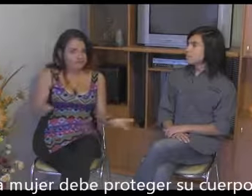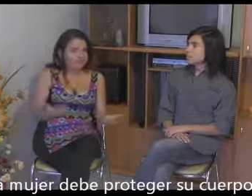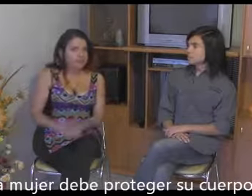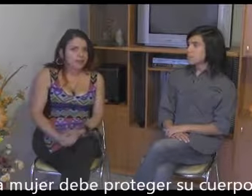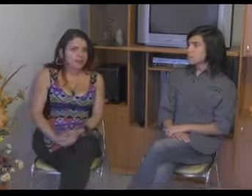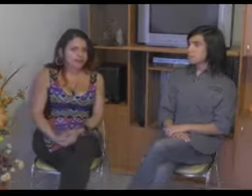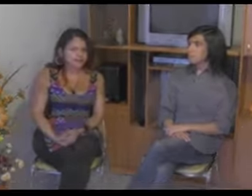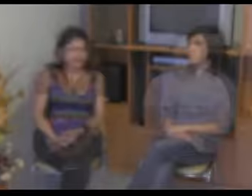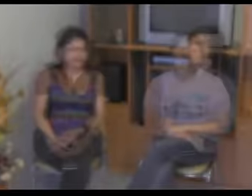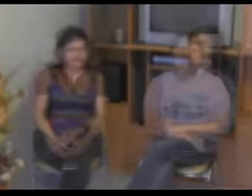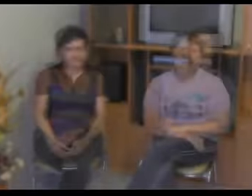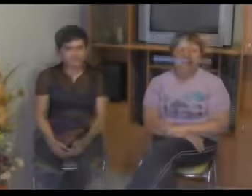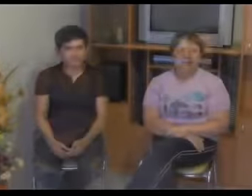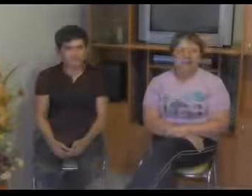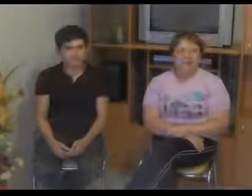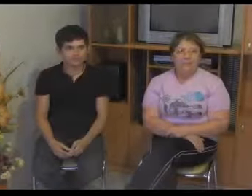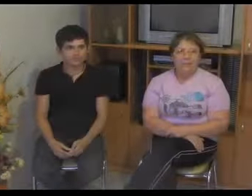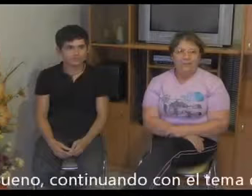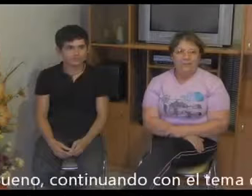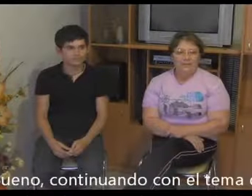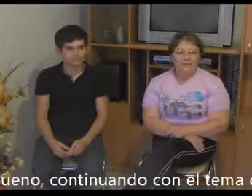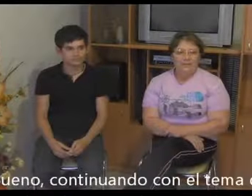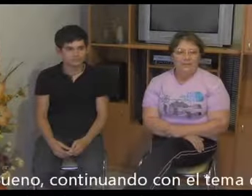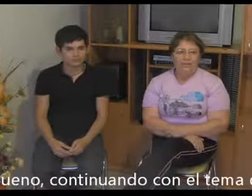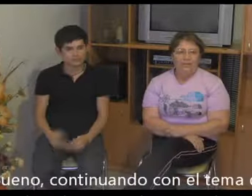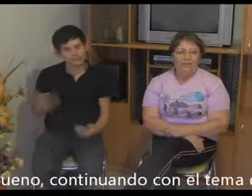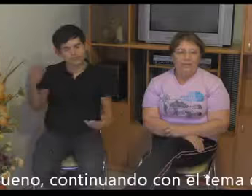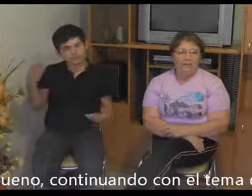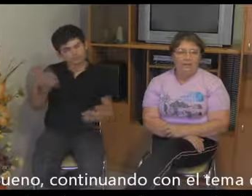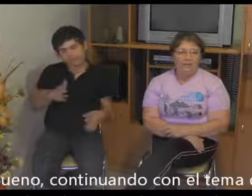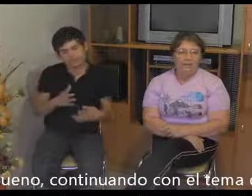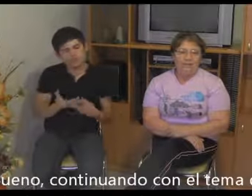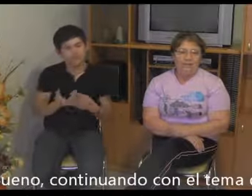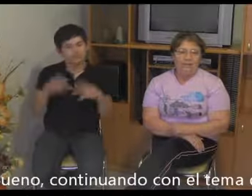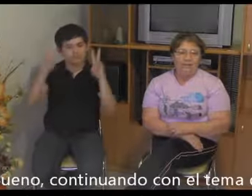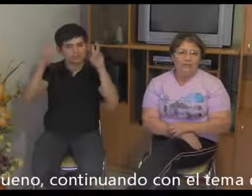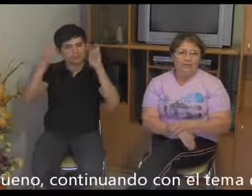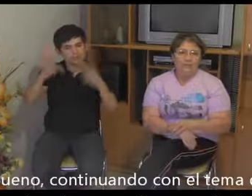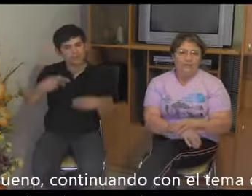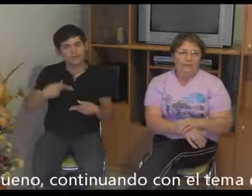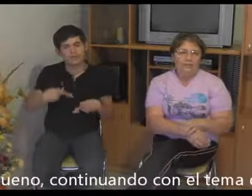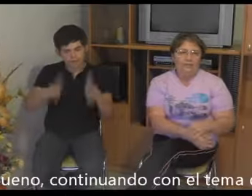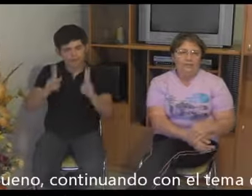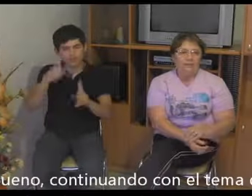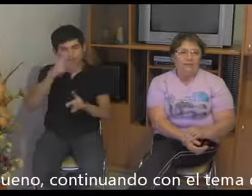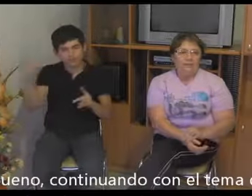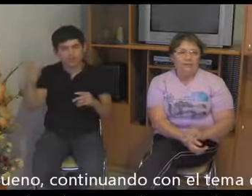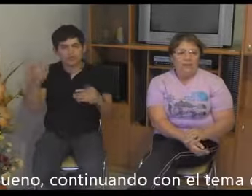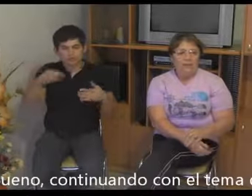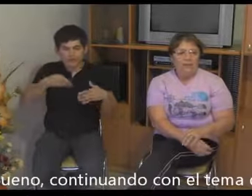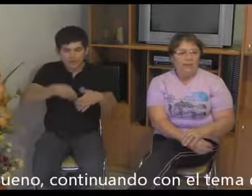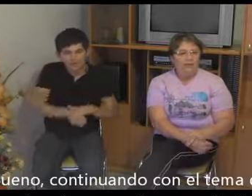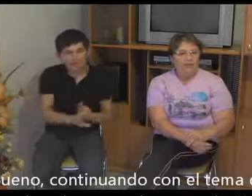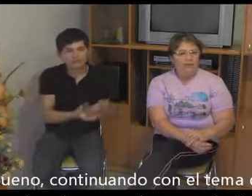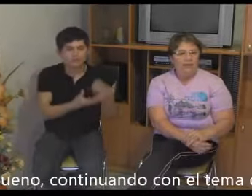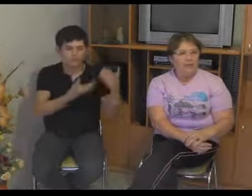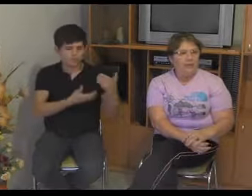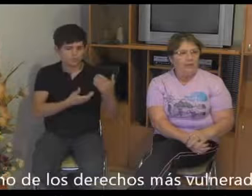VIH. Bueno, y continuando con el tema de los derechos sexuales y reproductivos, uno de los derechos más